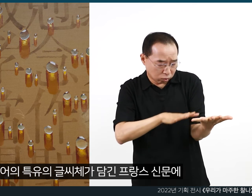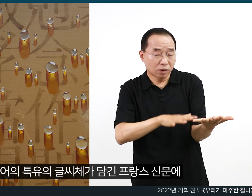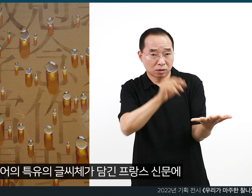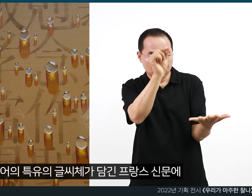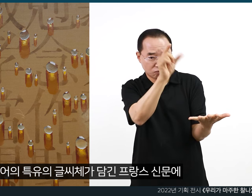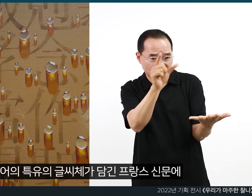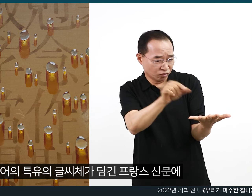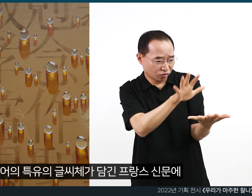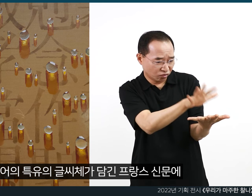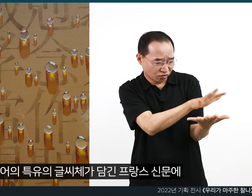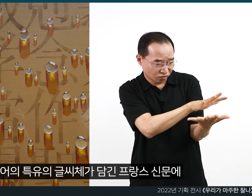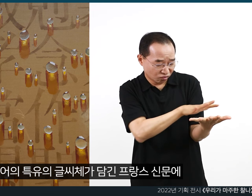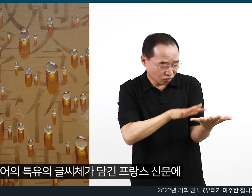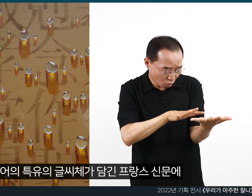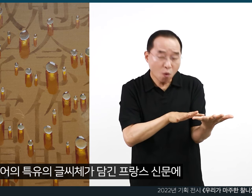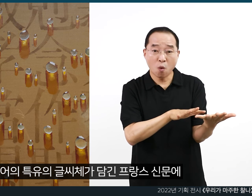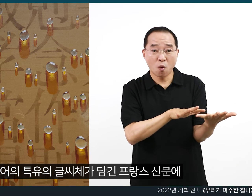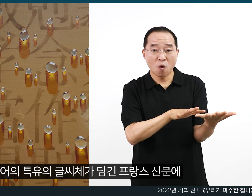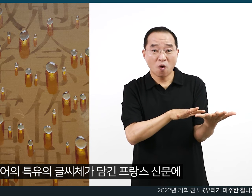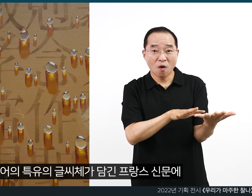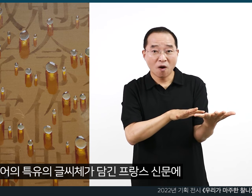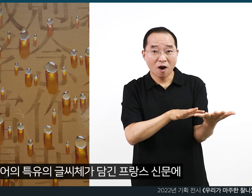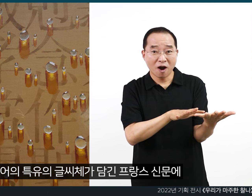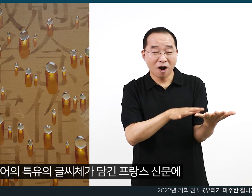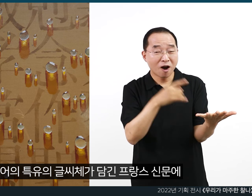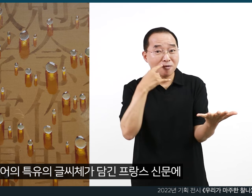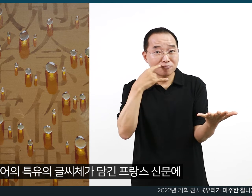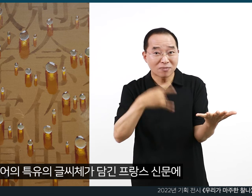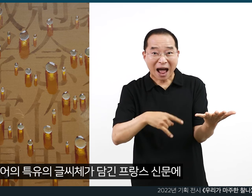프랑스어의 특유의 글씨체가 담긴 프랑스 신문에